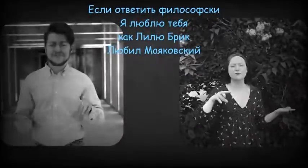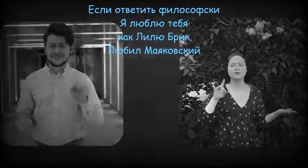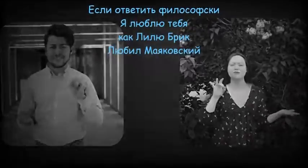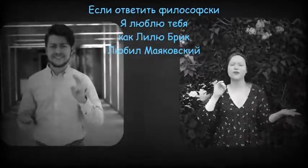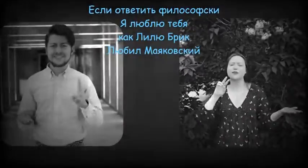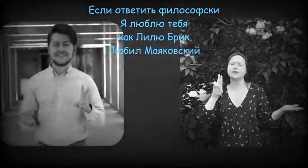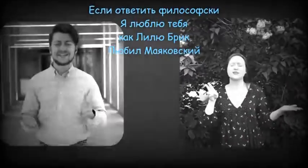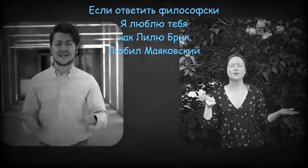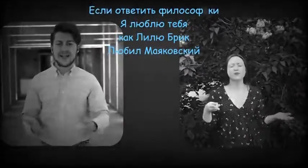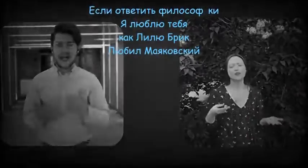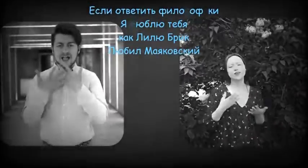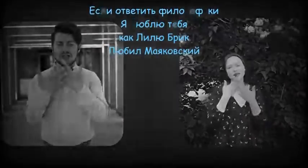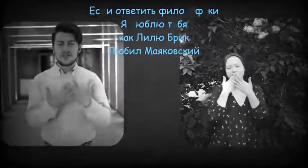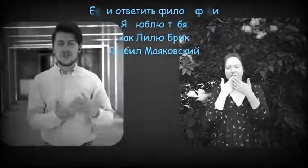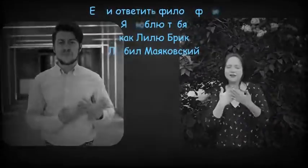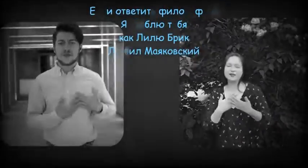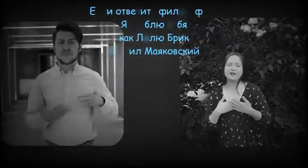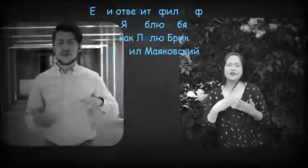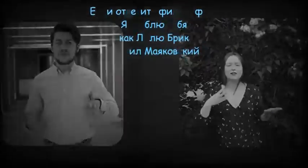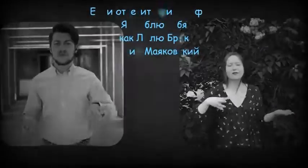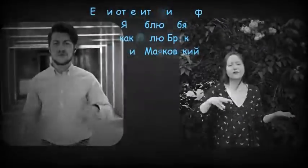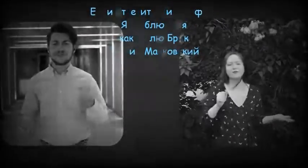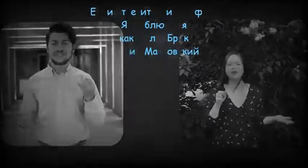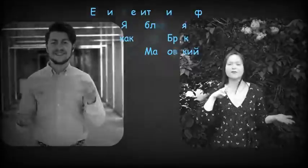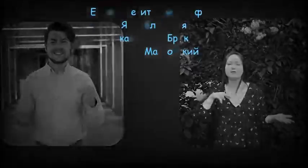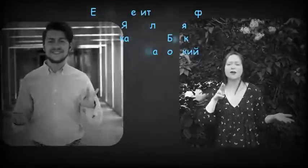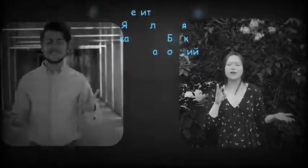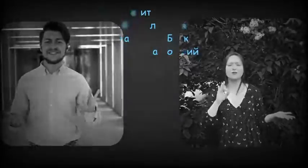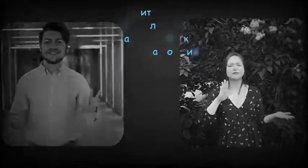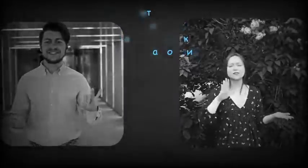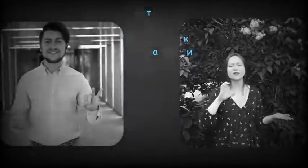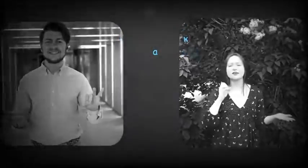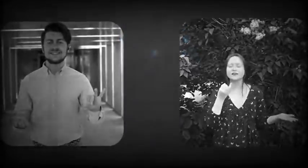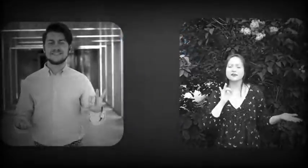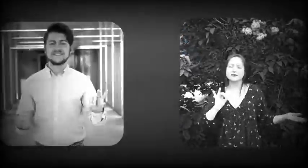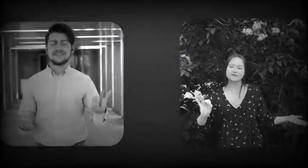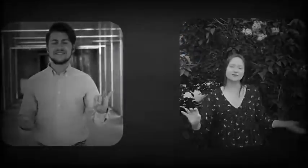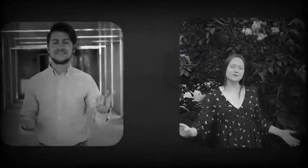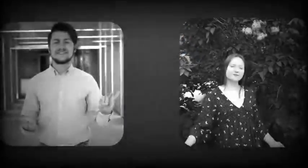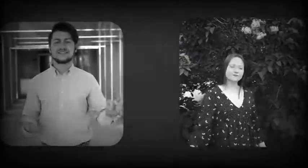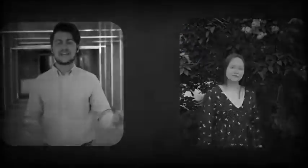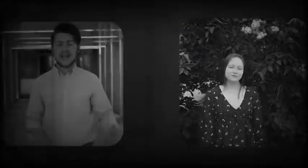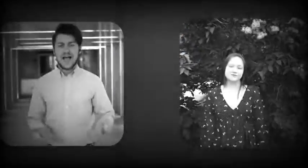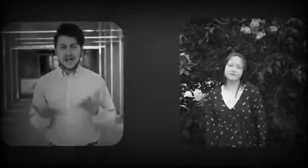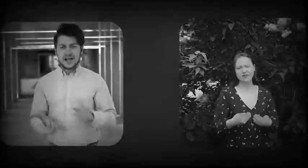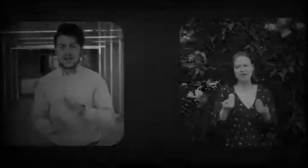я люблю тебя, как и Любрик любил Маяковский.